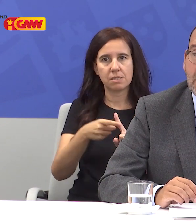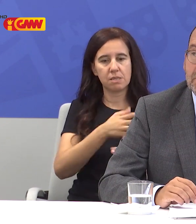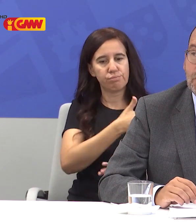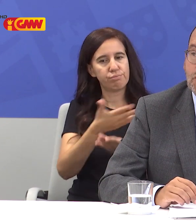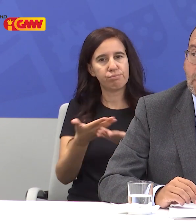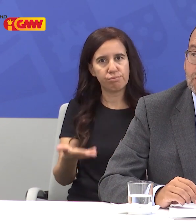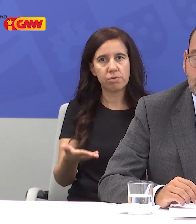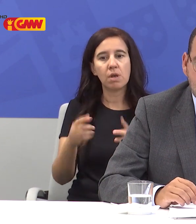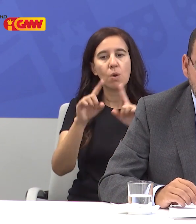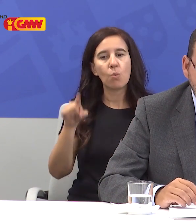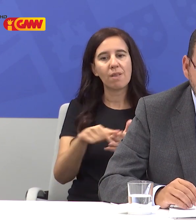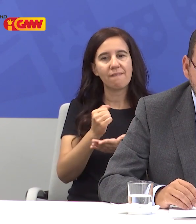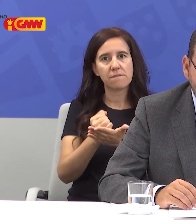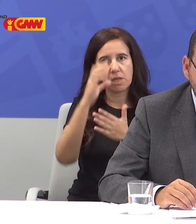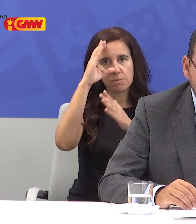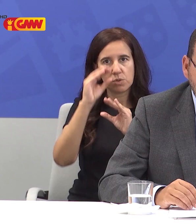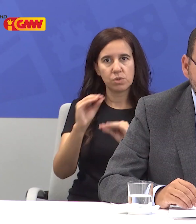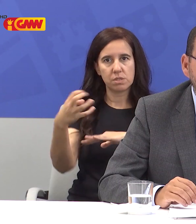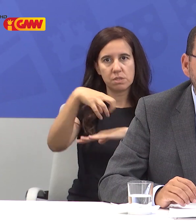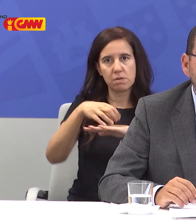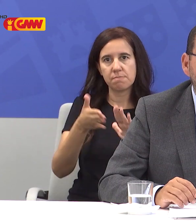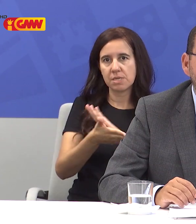conseguimos que entrassem nos quadros do Ministério da Educação